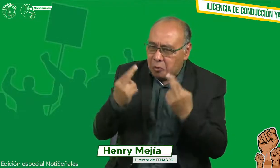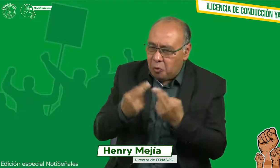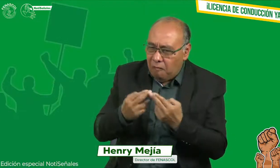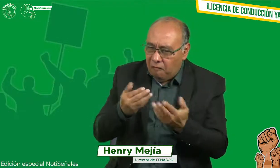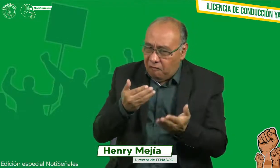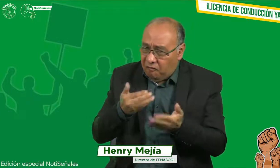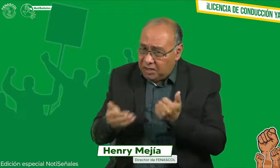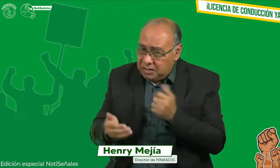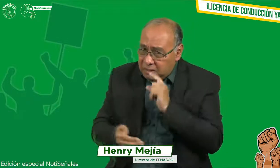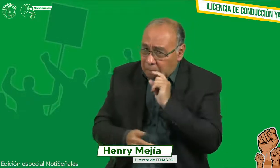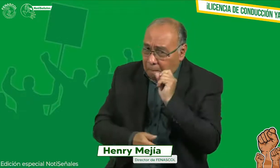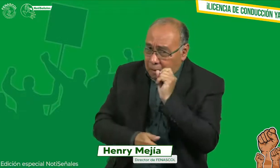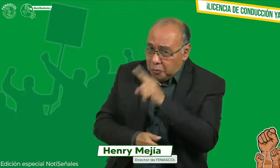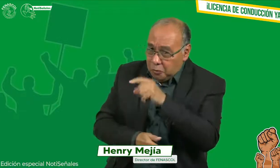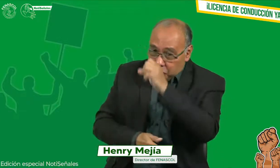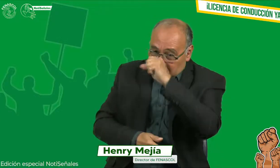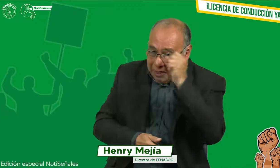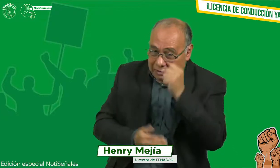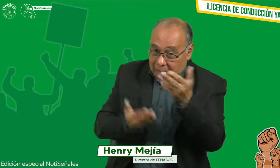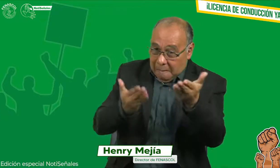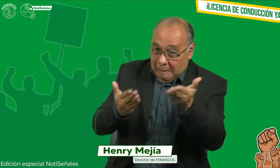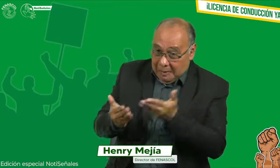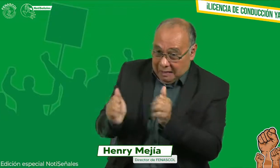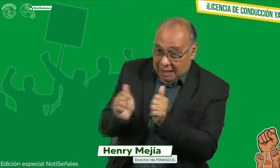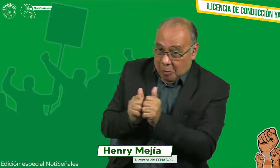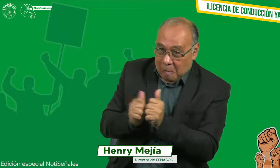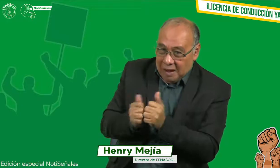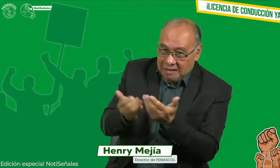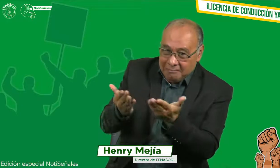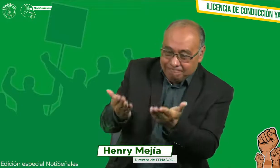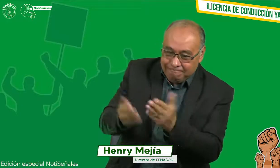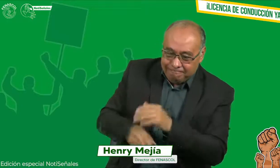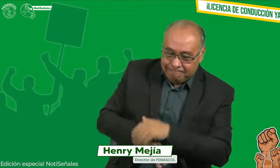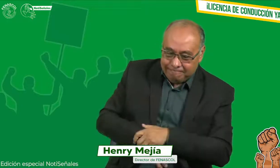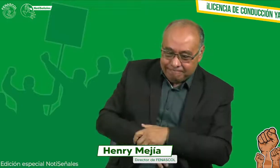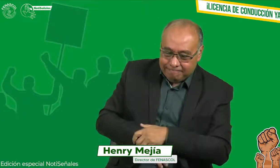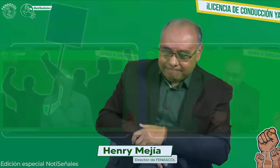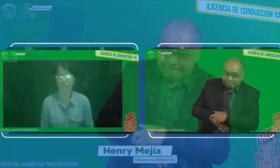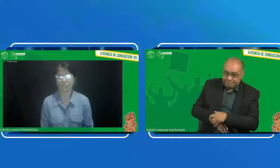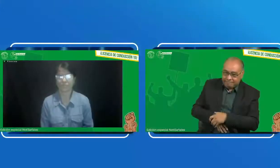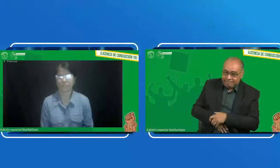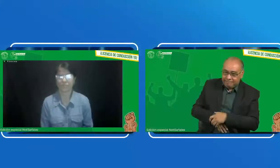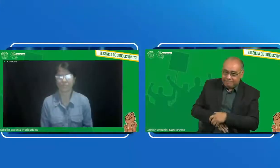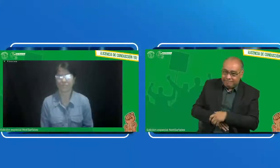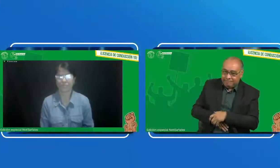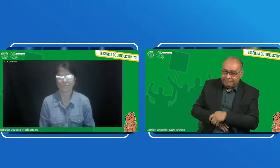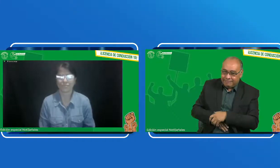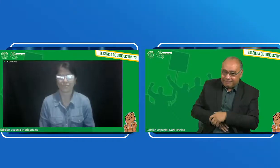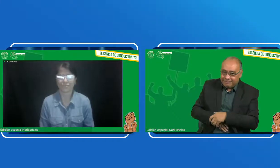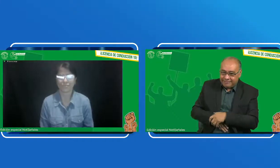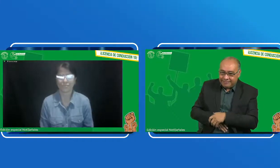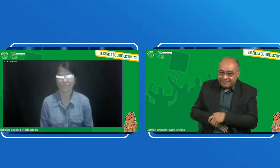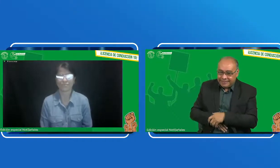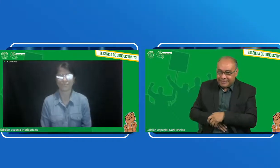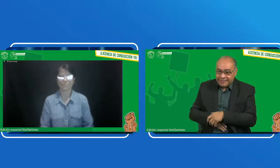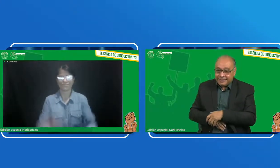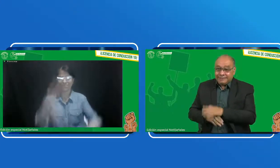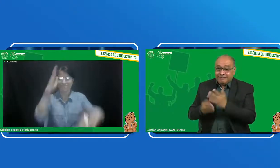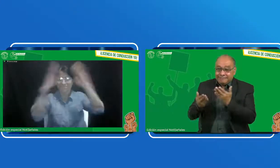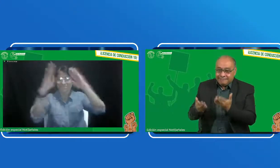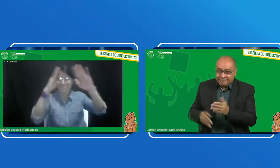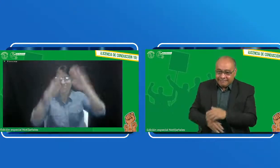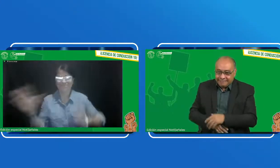queremos comentarles y que seguramente Sandra quiere añadir un poco más acerca de lo que hemos hablado. Bienvenida, Sandra.